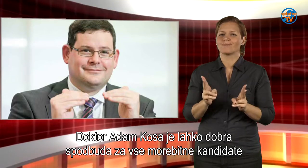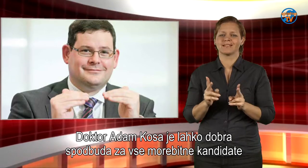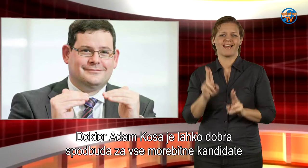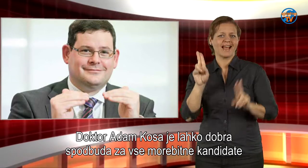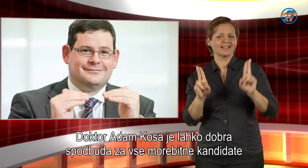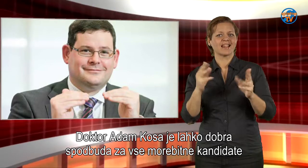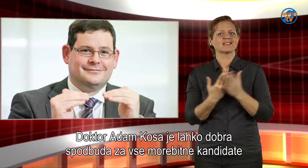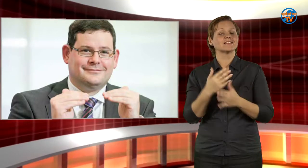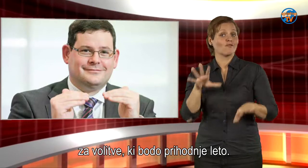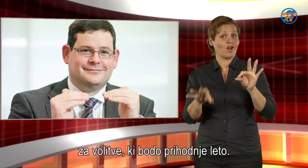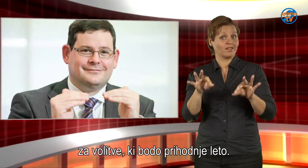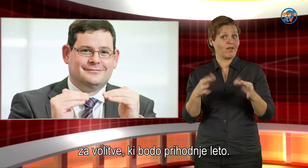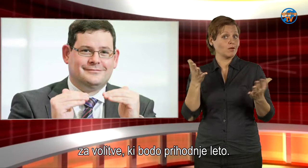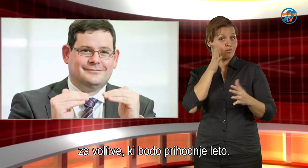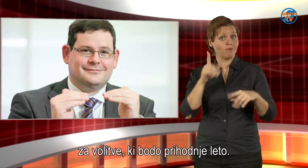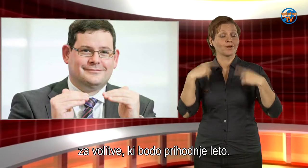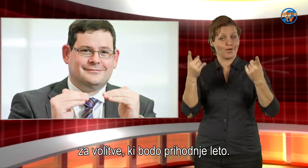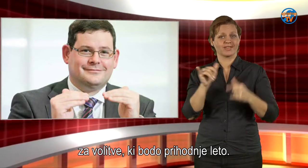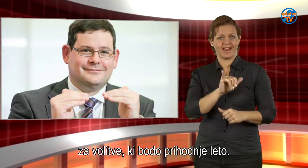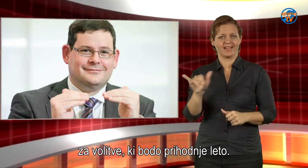za volitve, ki bodo prihodnje leto.